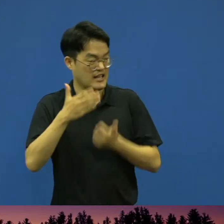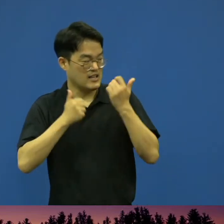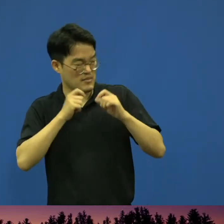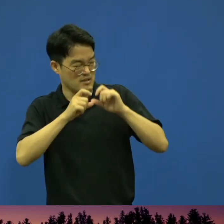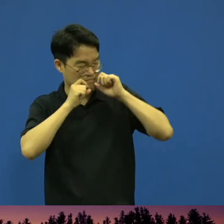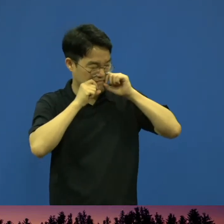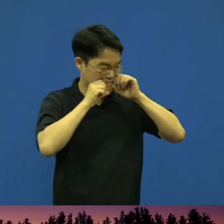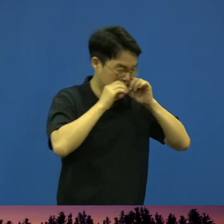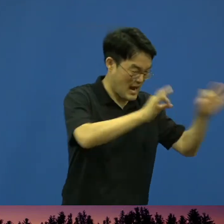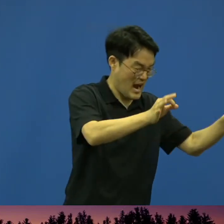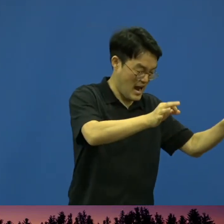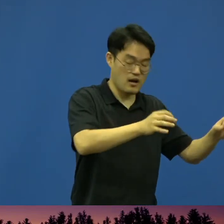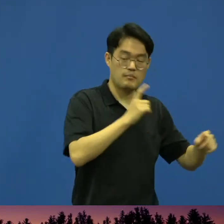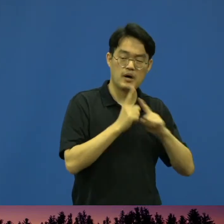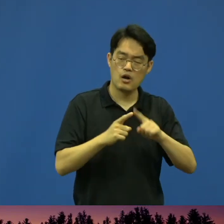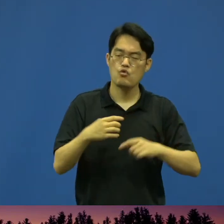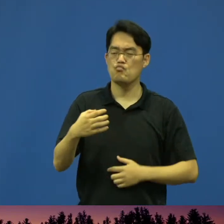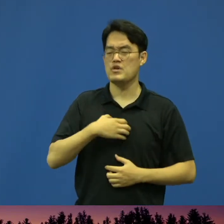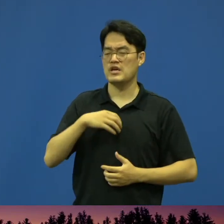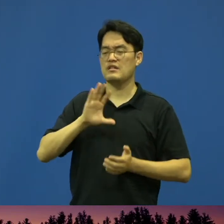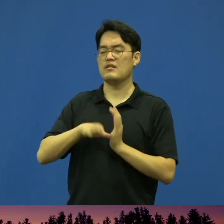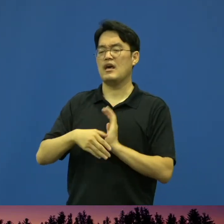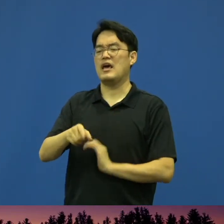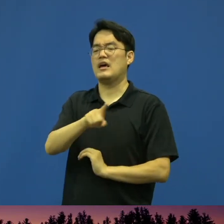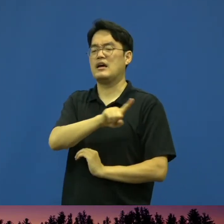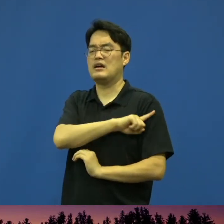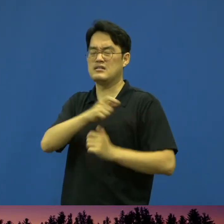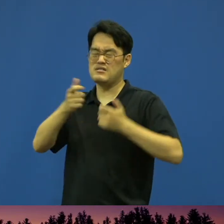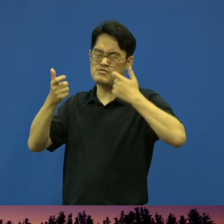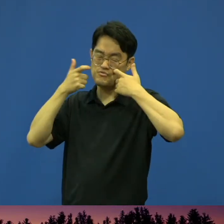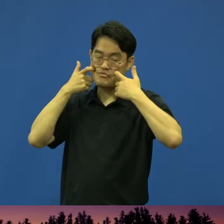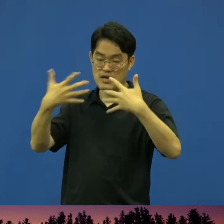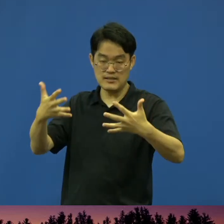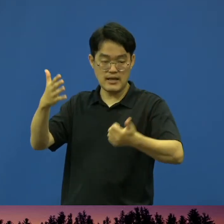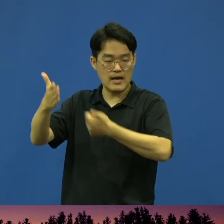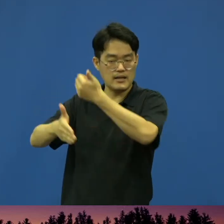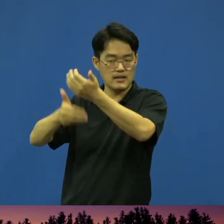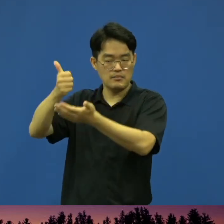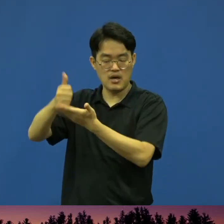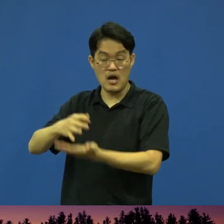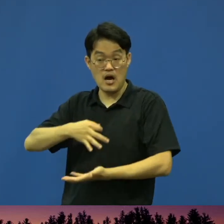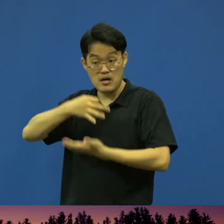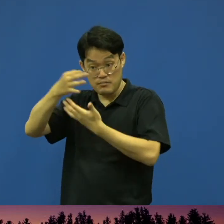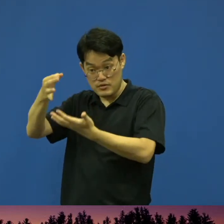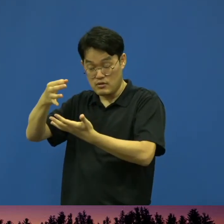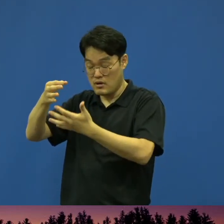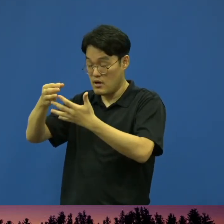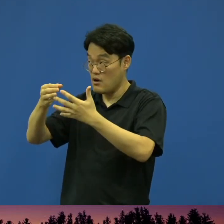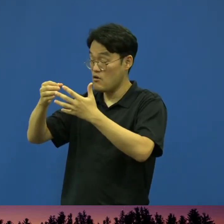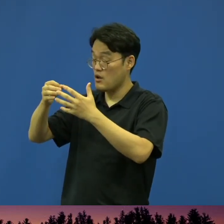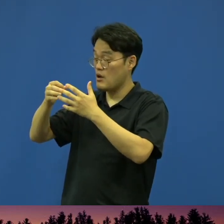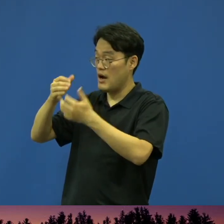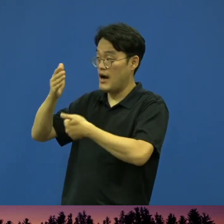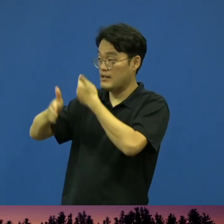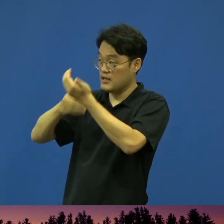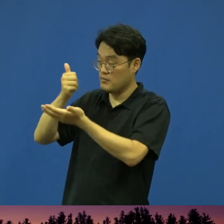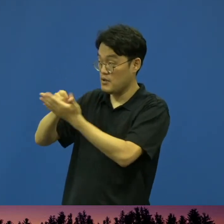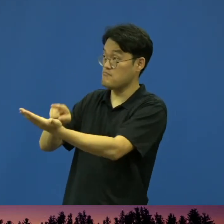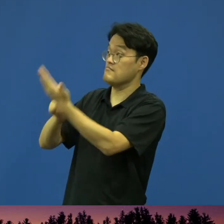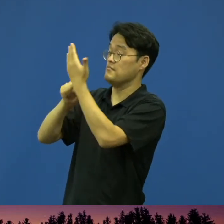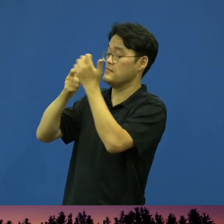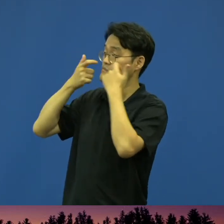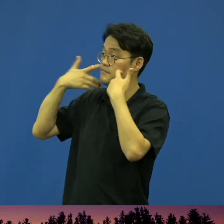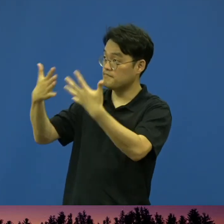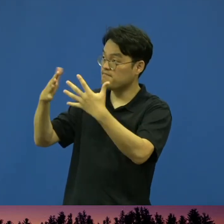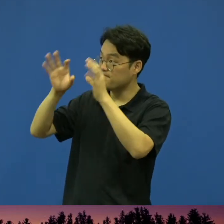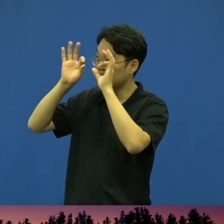분명합니다. 위기를 통해서 우리는 가장 선명한 하나님의 음성을 듣게 됩니다. 위기로 인하여 이곳에 앉아 있다 할지라도